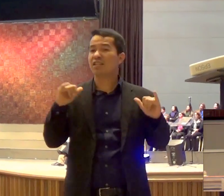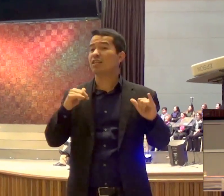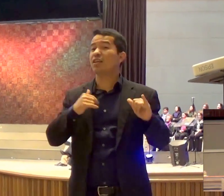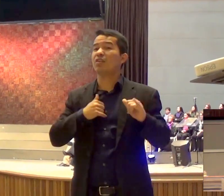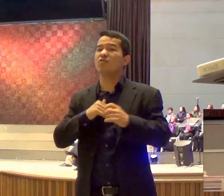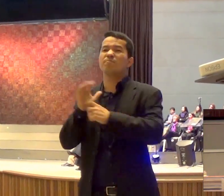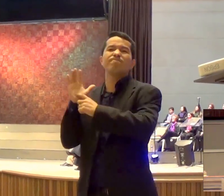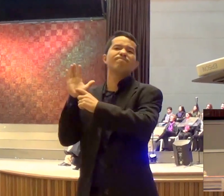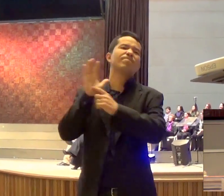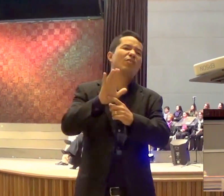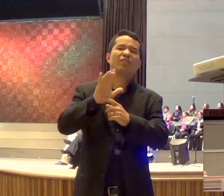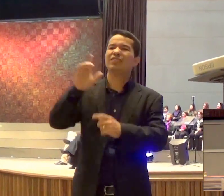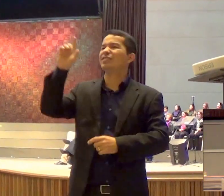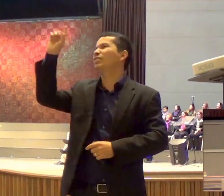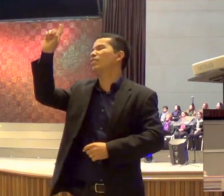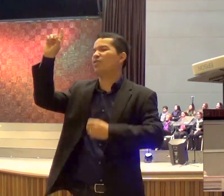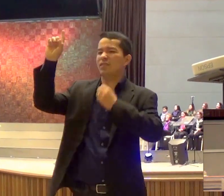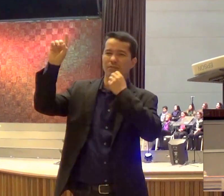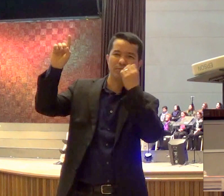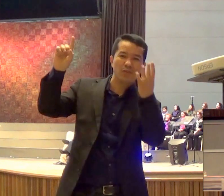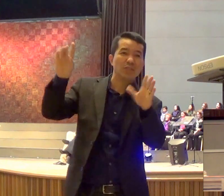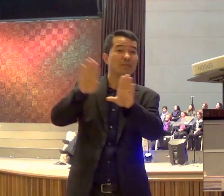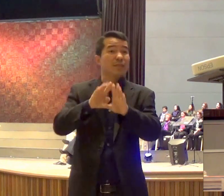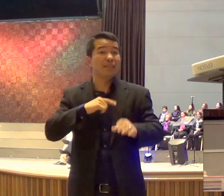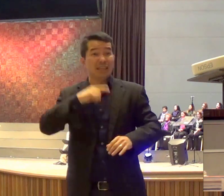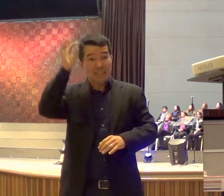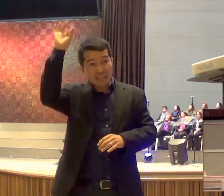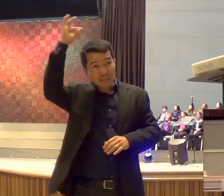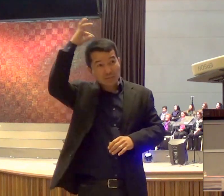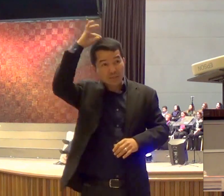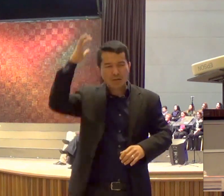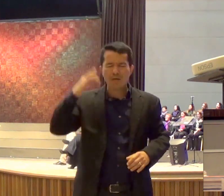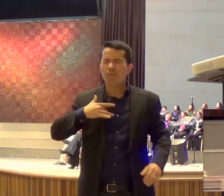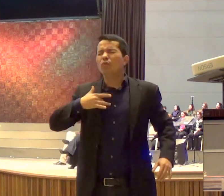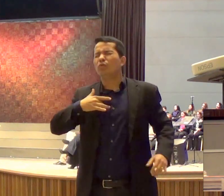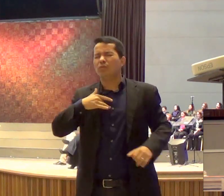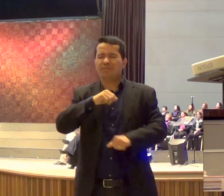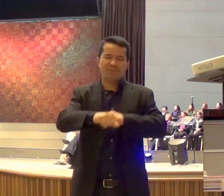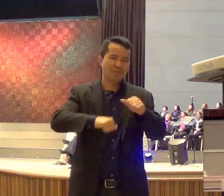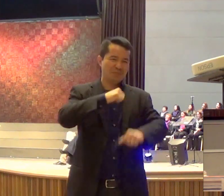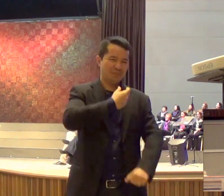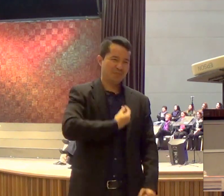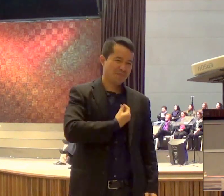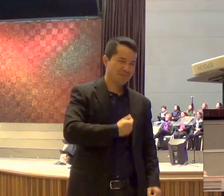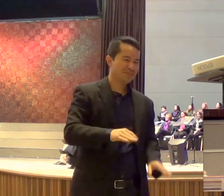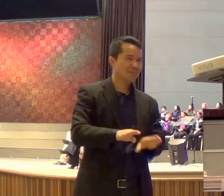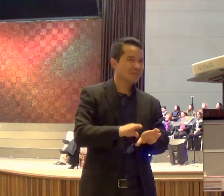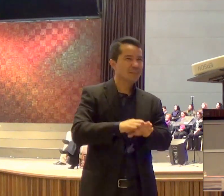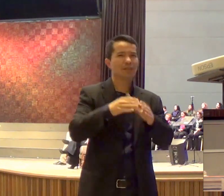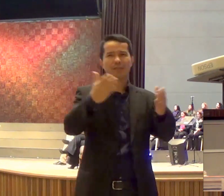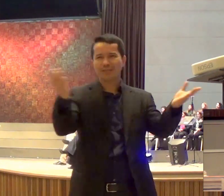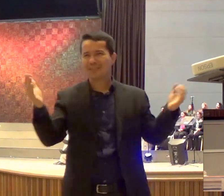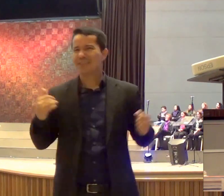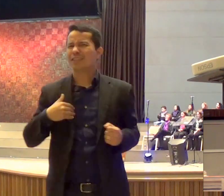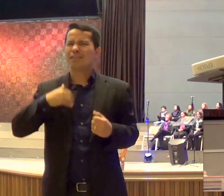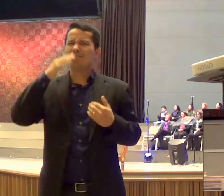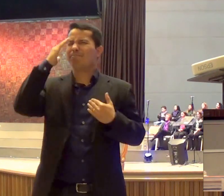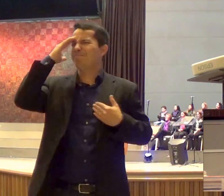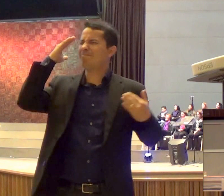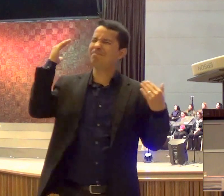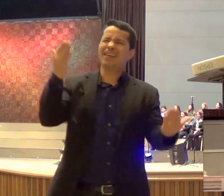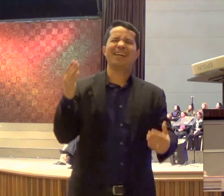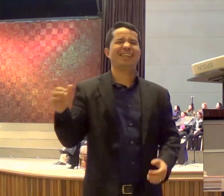e o Espírito Santo de que habita em mim é que toca nessas pessoas muito obrigada igreja por nos